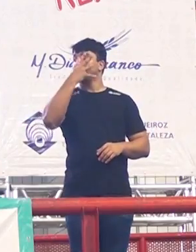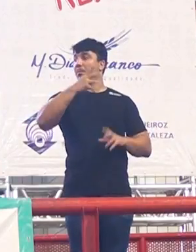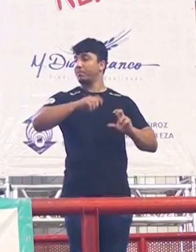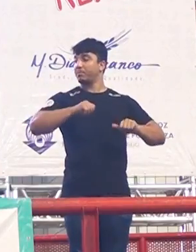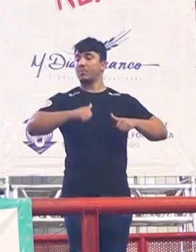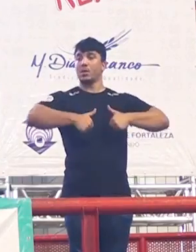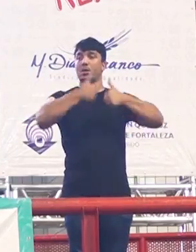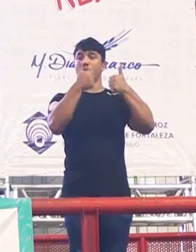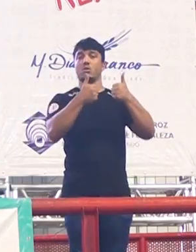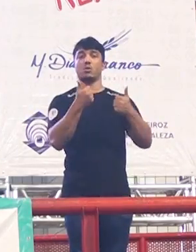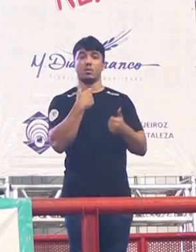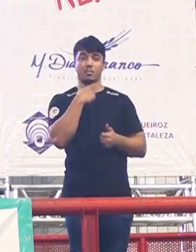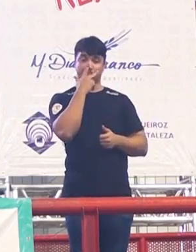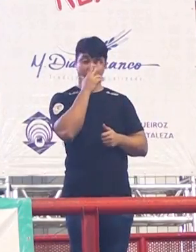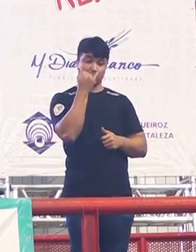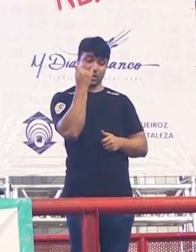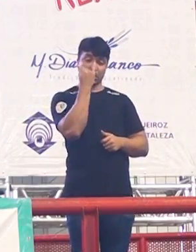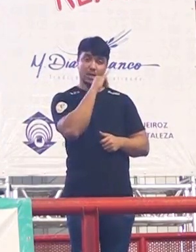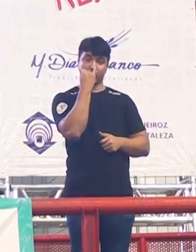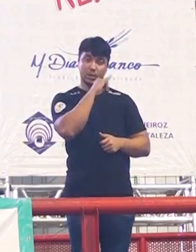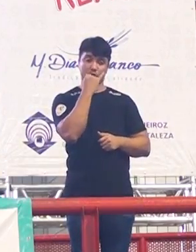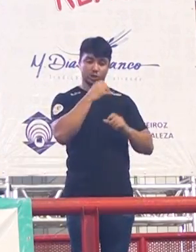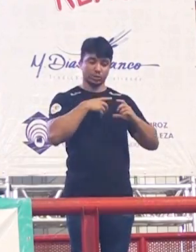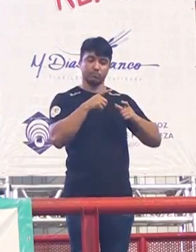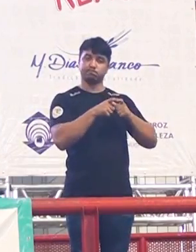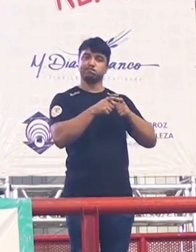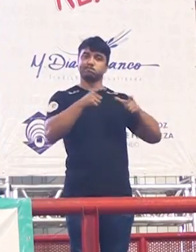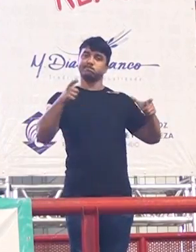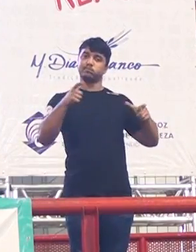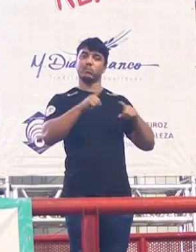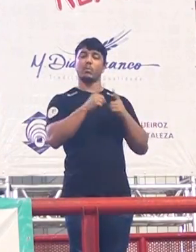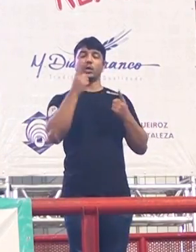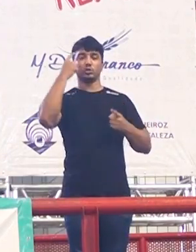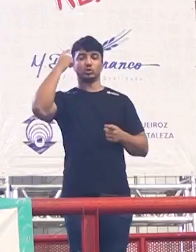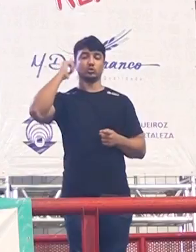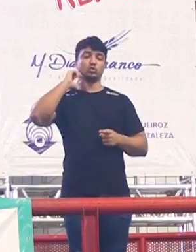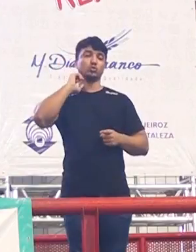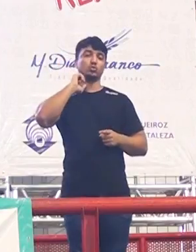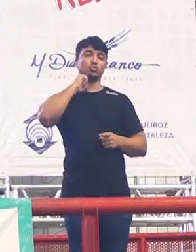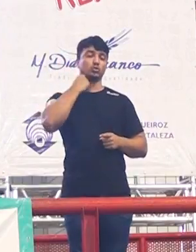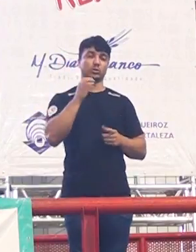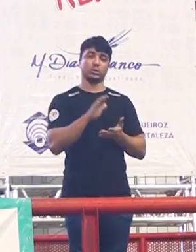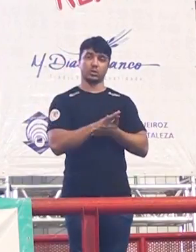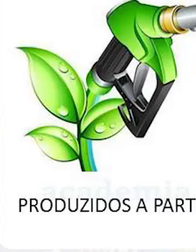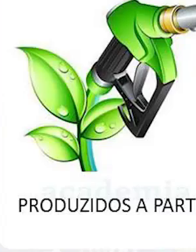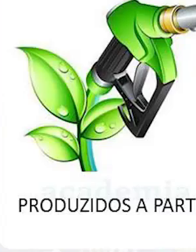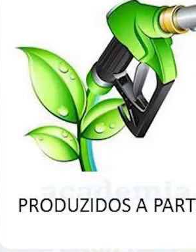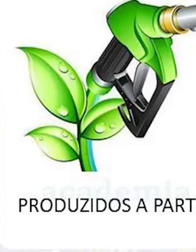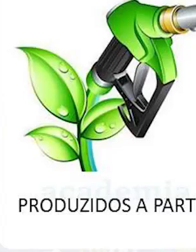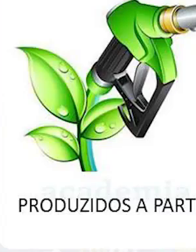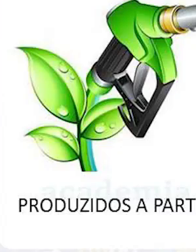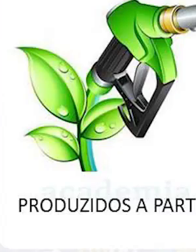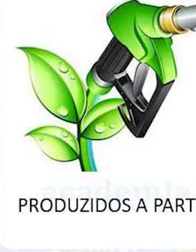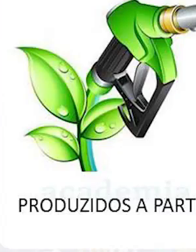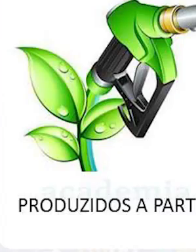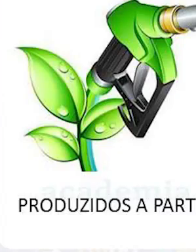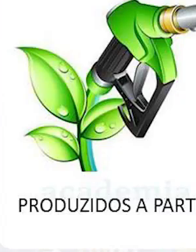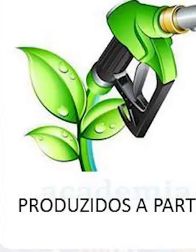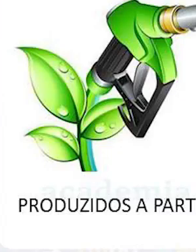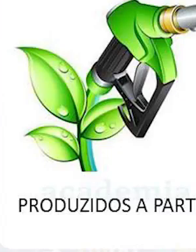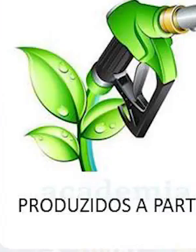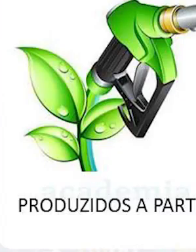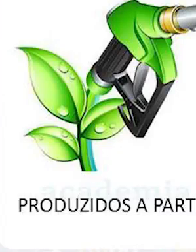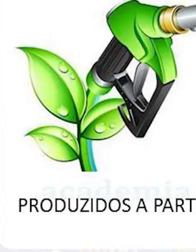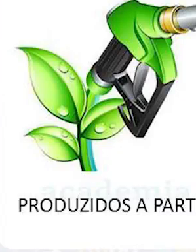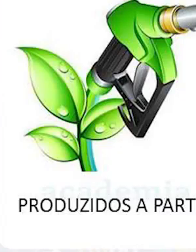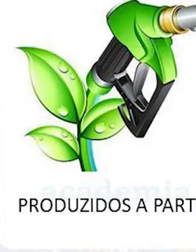Aquela que gera muita energia sem poluir. Ok? Vamos lá então. Pessoal, a primeira fonte de energia